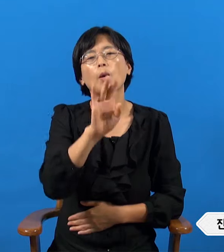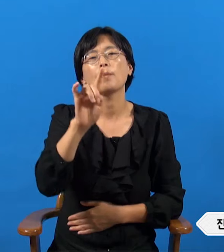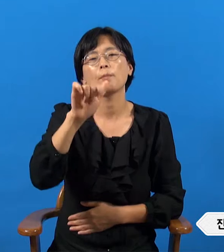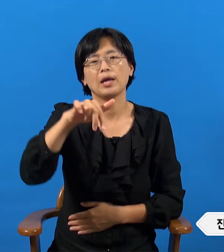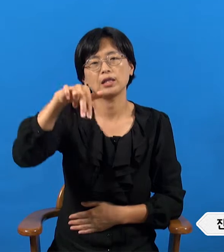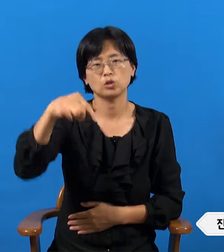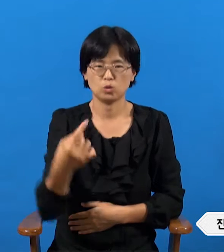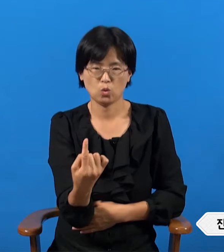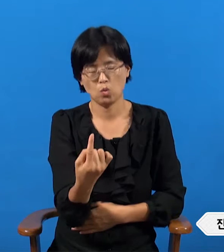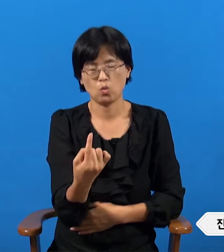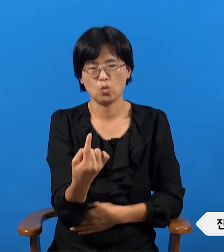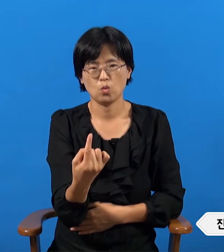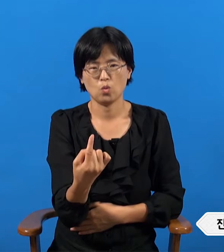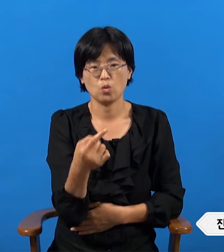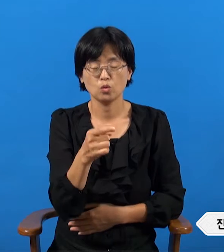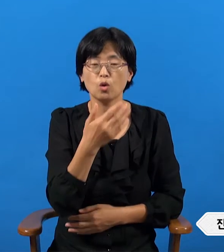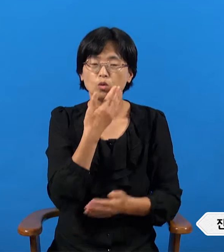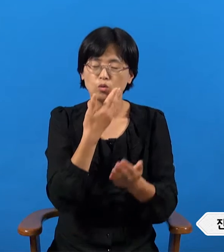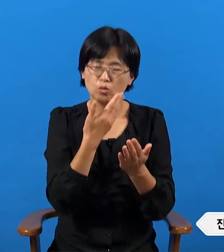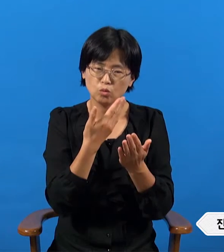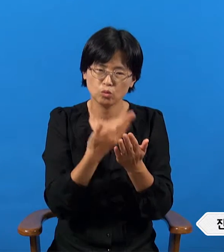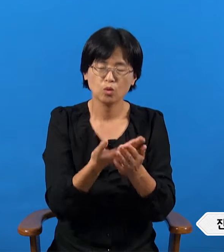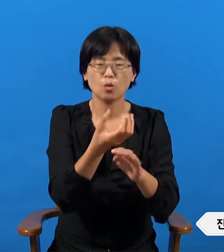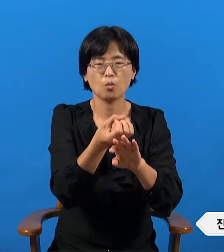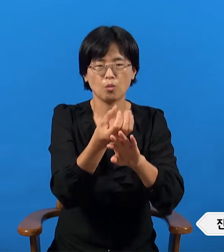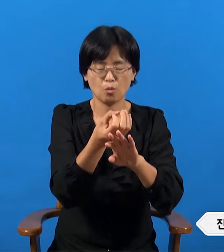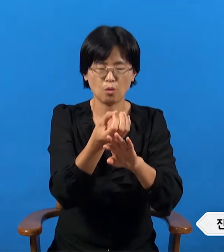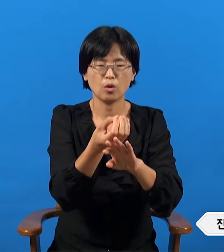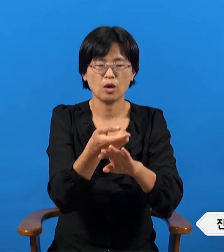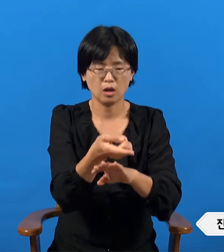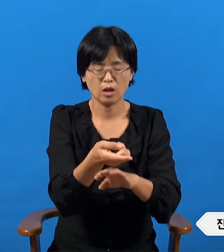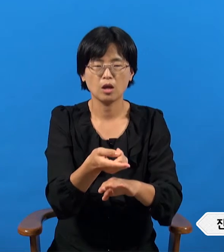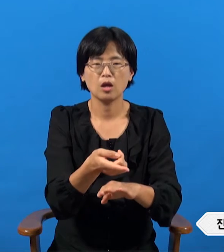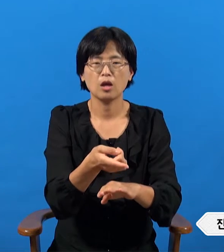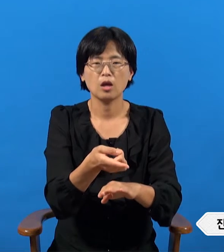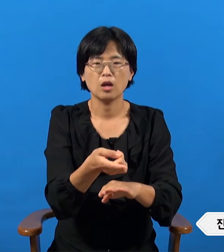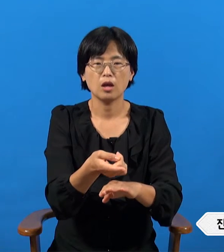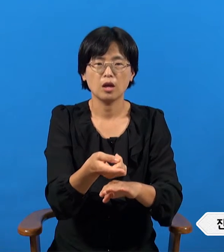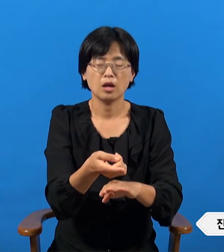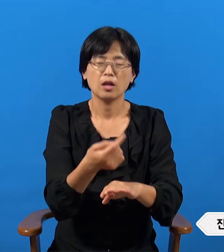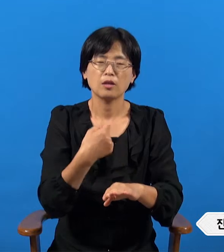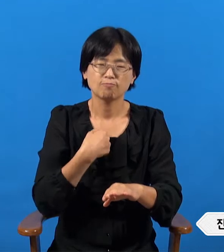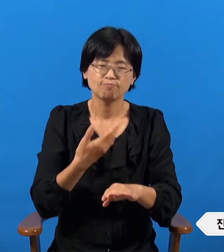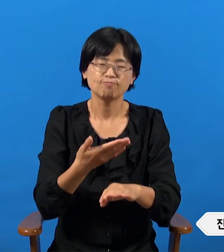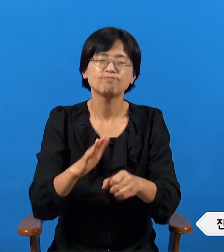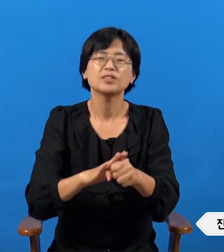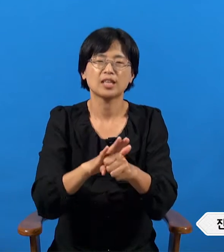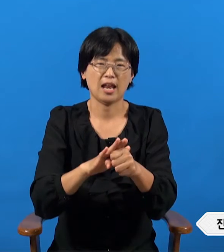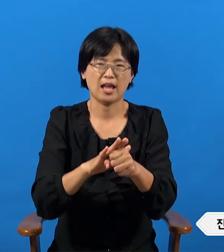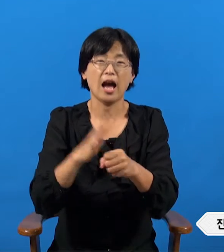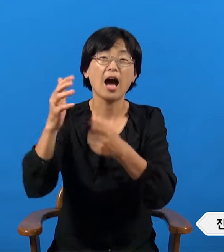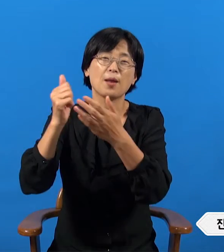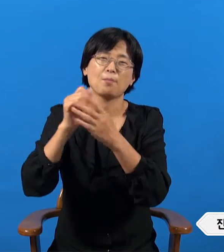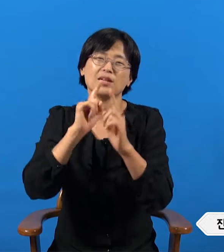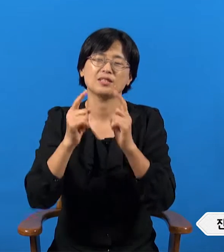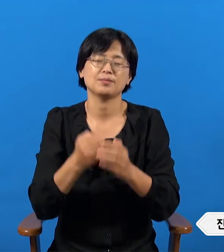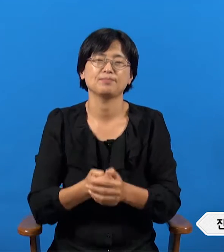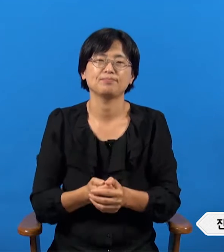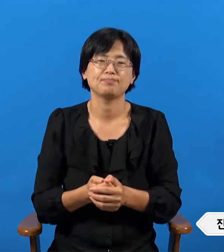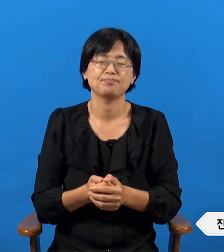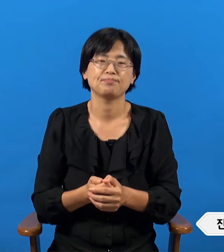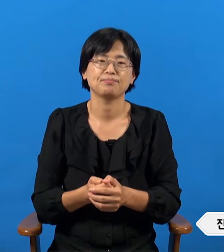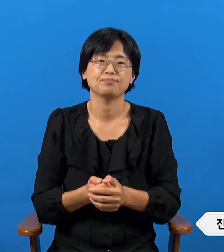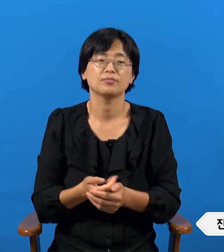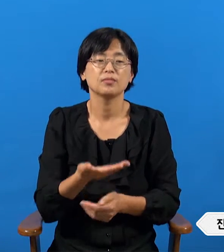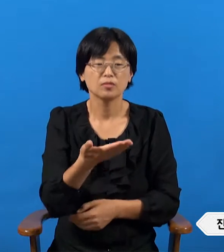너를 존귀하고 보배롭게 여기노니 내가 너를 사랑하였은즉